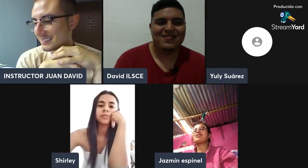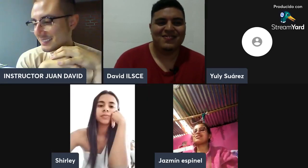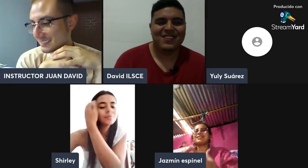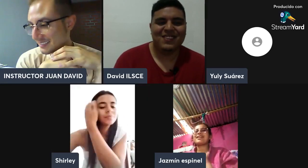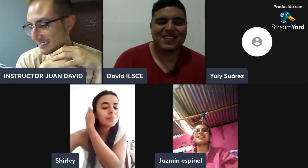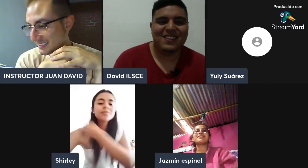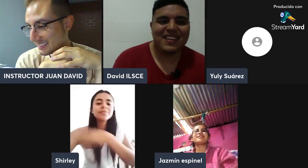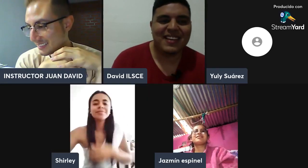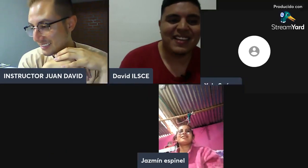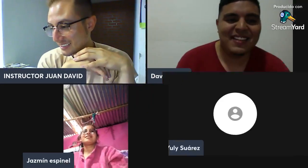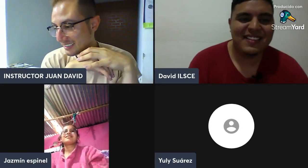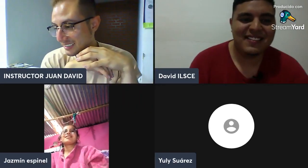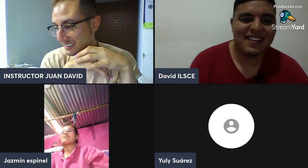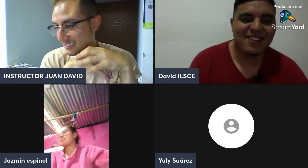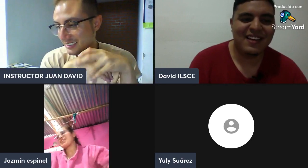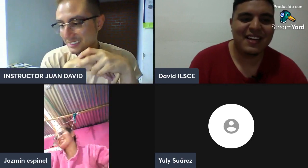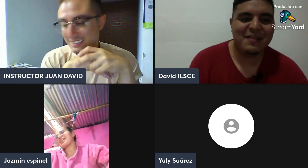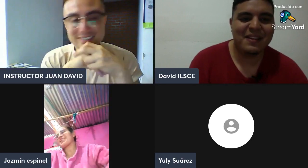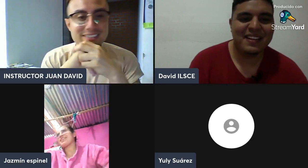Bueno, creo que cerró la cámara.